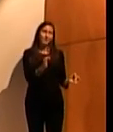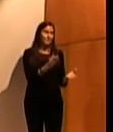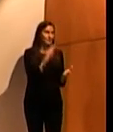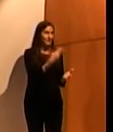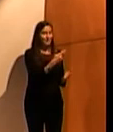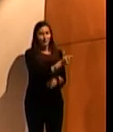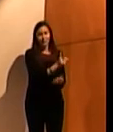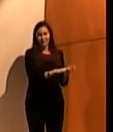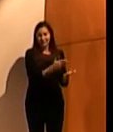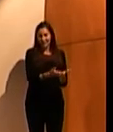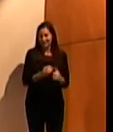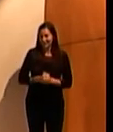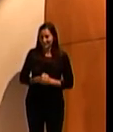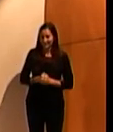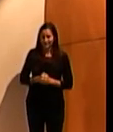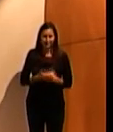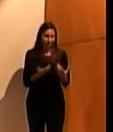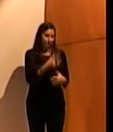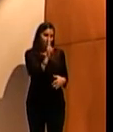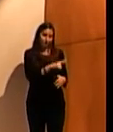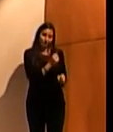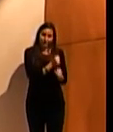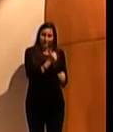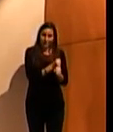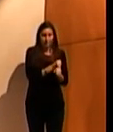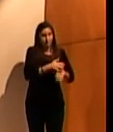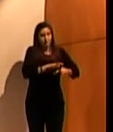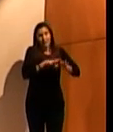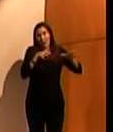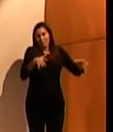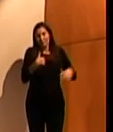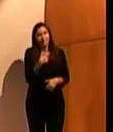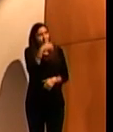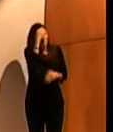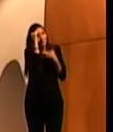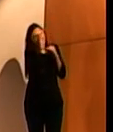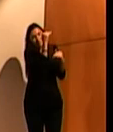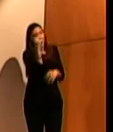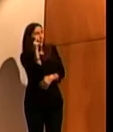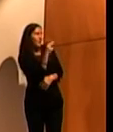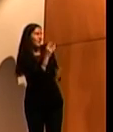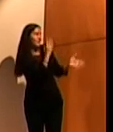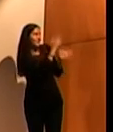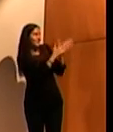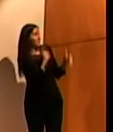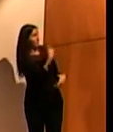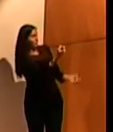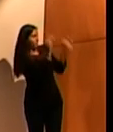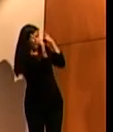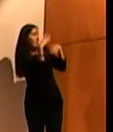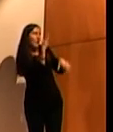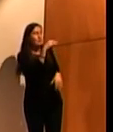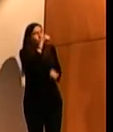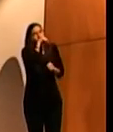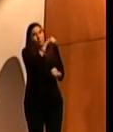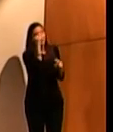interprètes qui font un travail énorme. J'adore regarder justement la langue des signes. Je n'y comprends rien, mais j'aime beaucoup